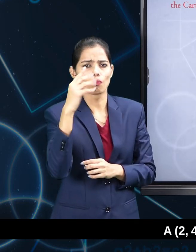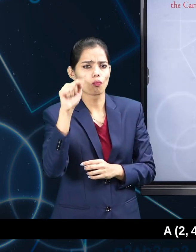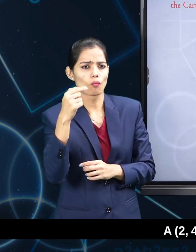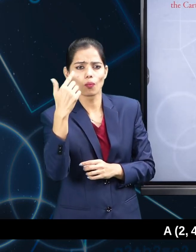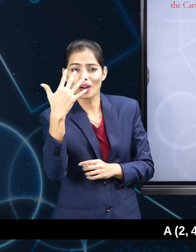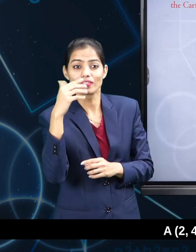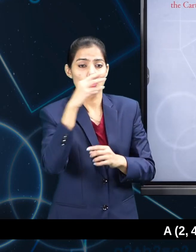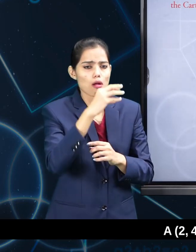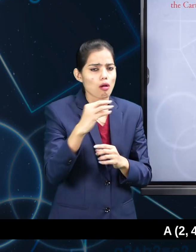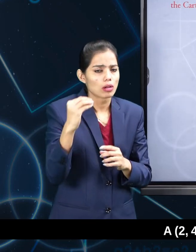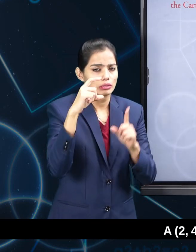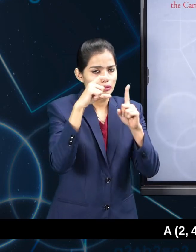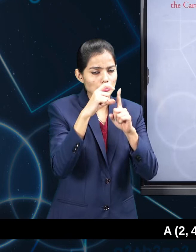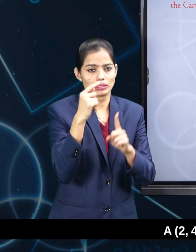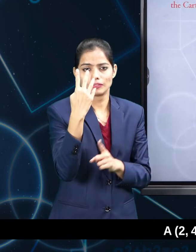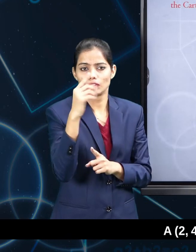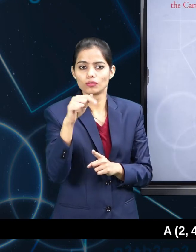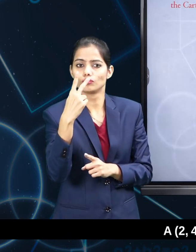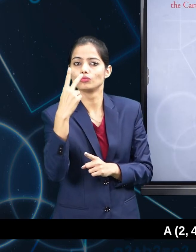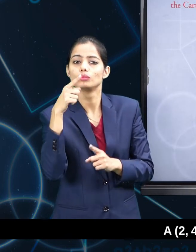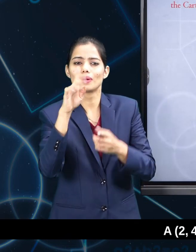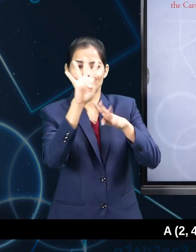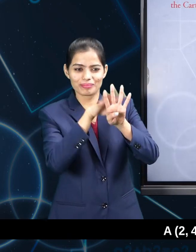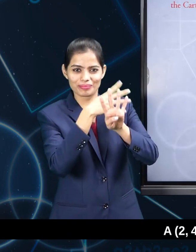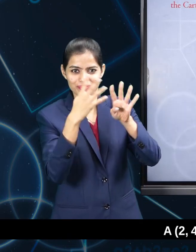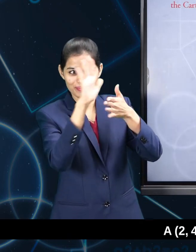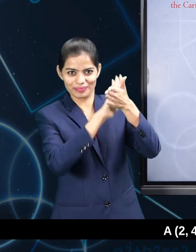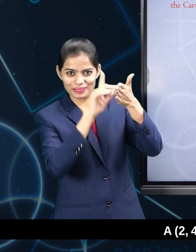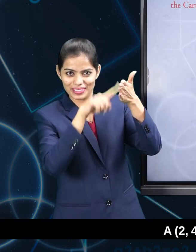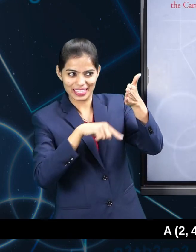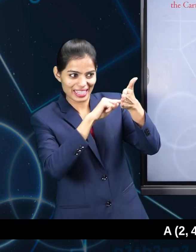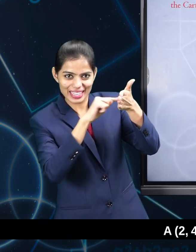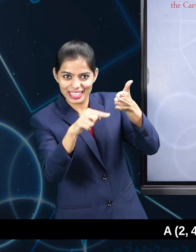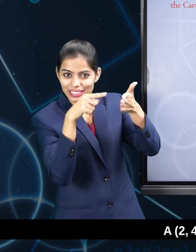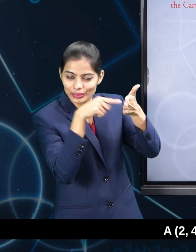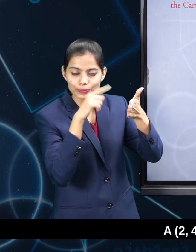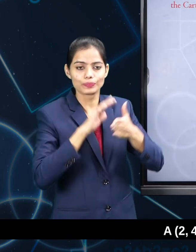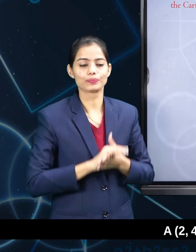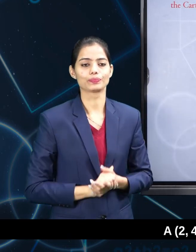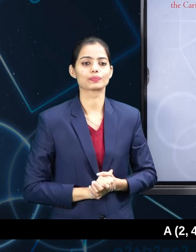C -4, -5 మరియు D 4,